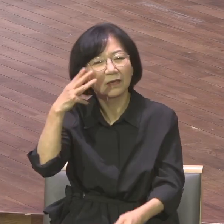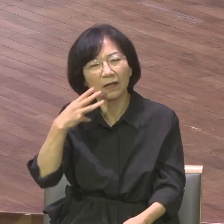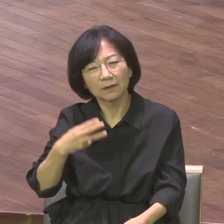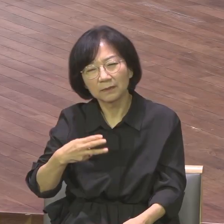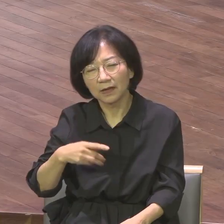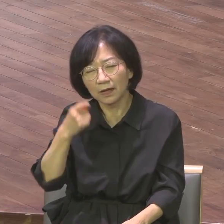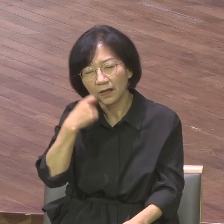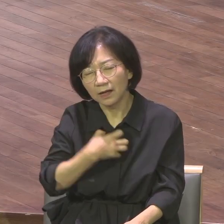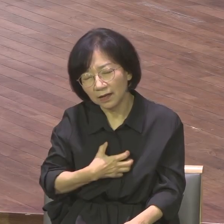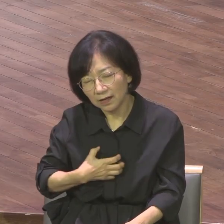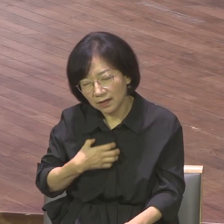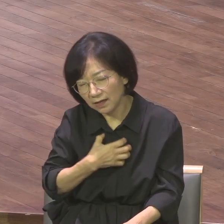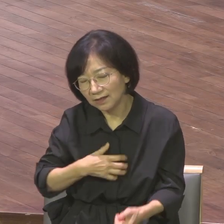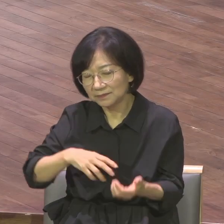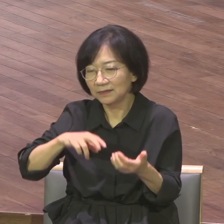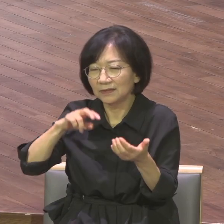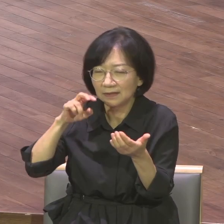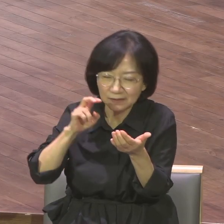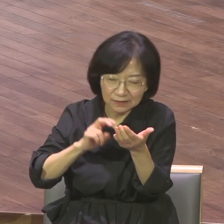부르는 것입니다.